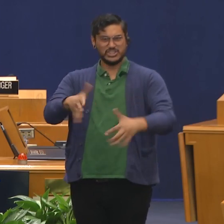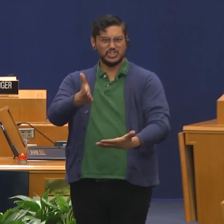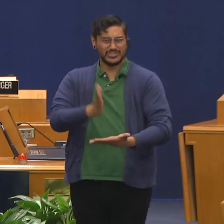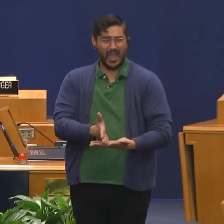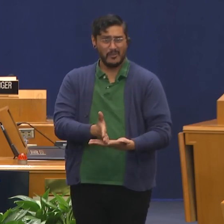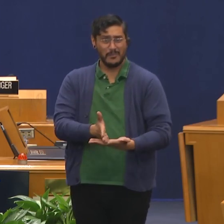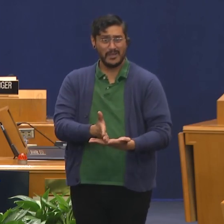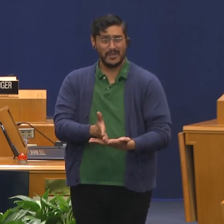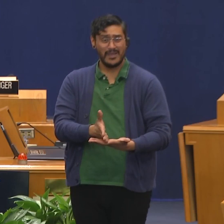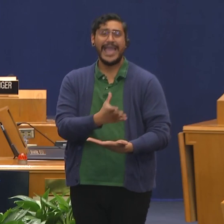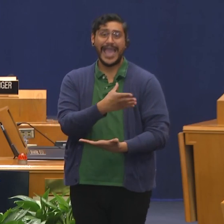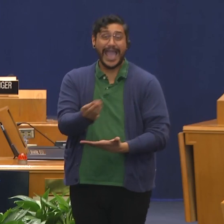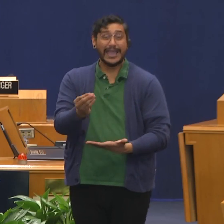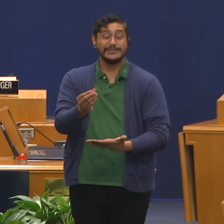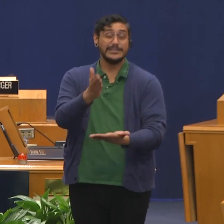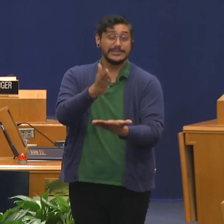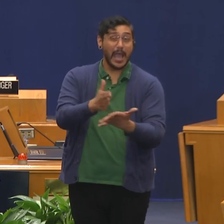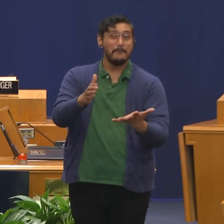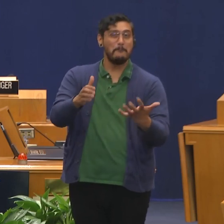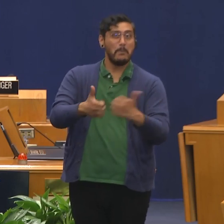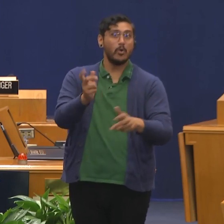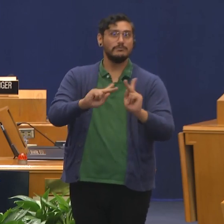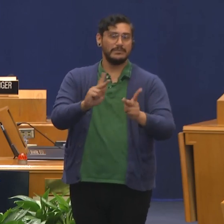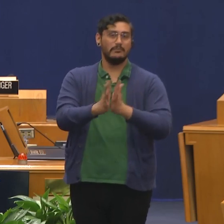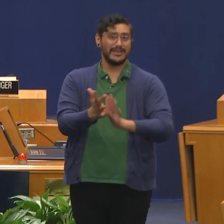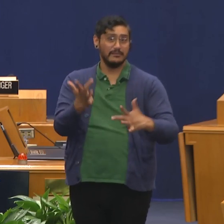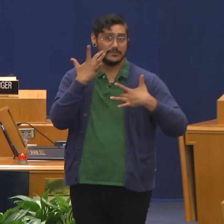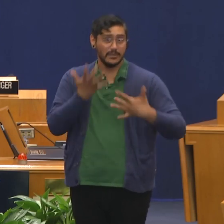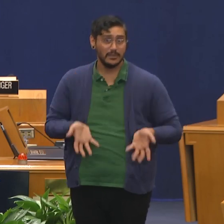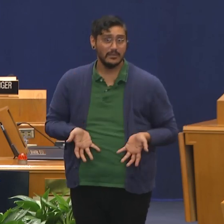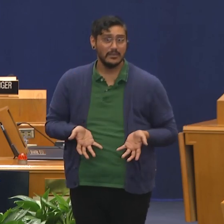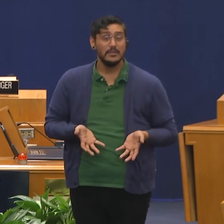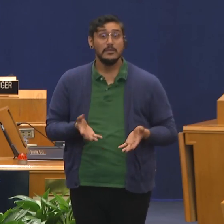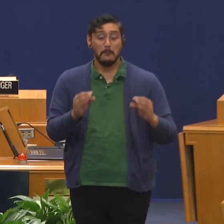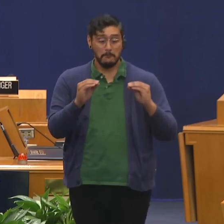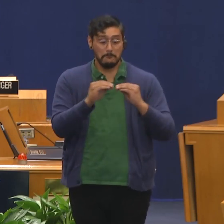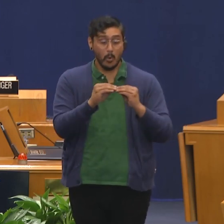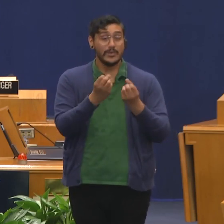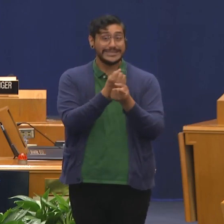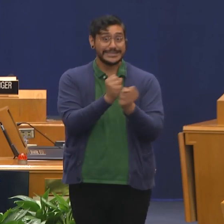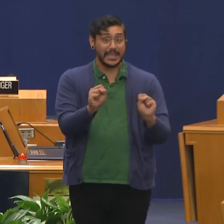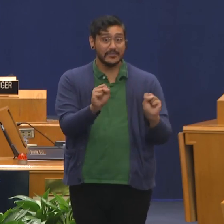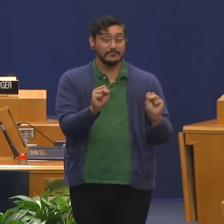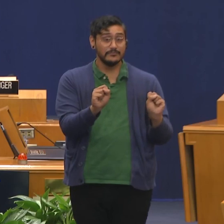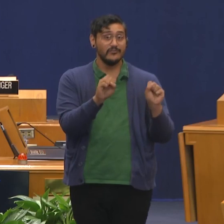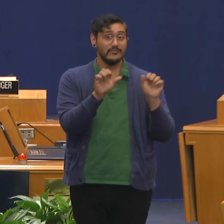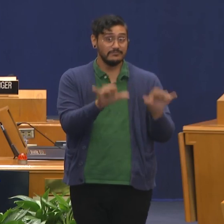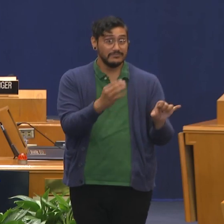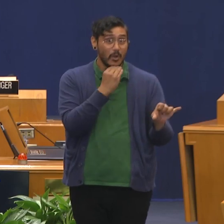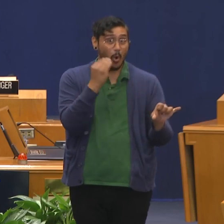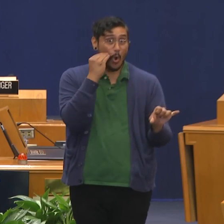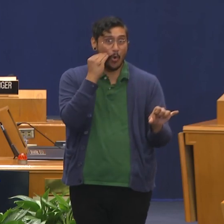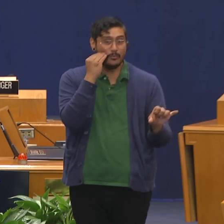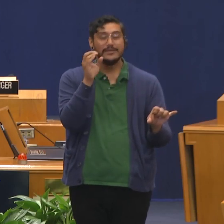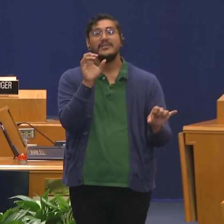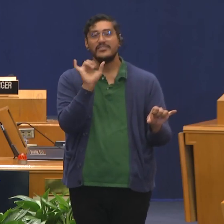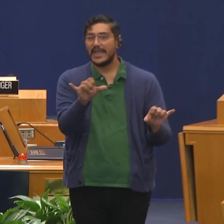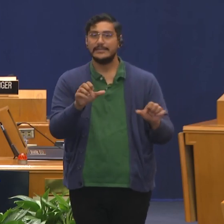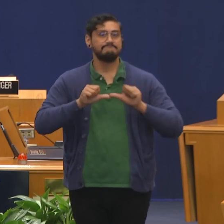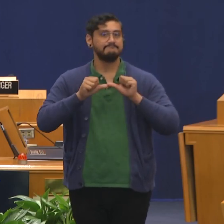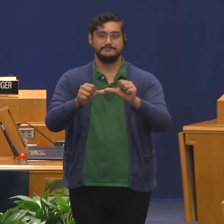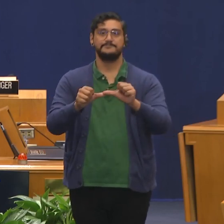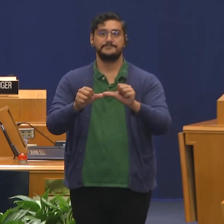prevenir la mayor cantidad de infecciones posibles. Más seguro en el hogar todavía está en su lugar y es